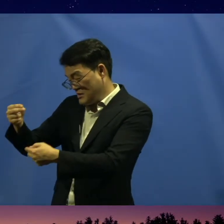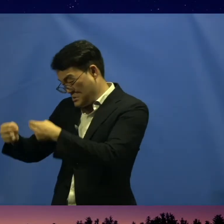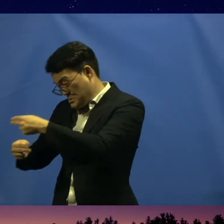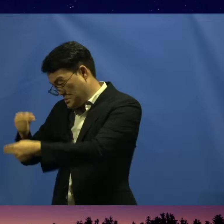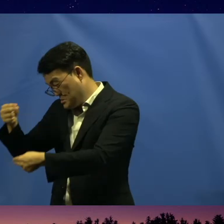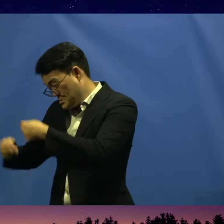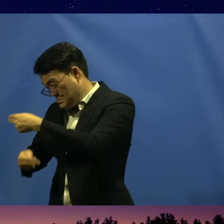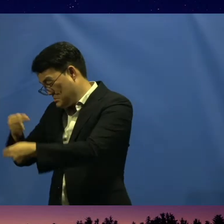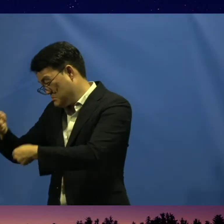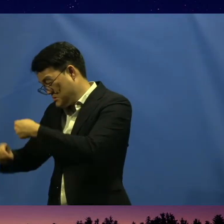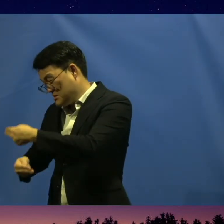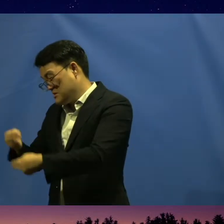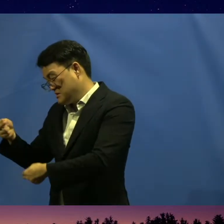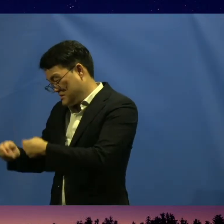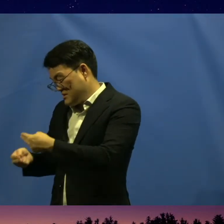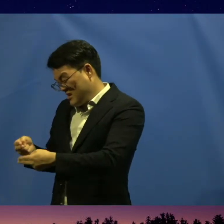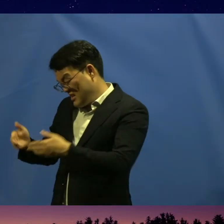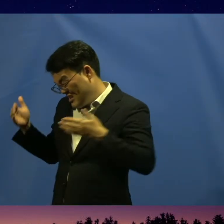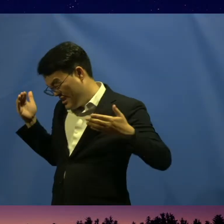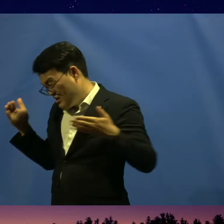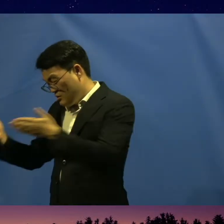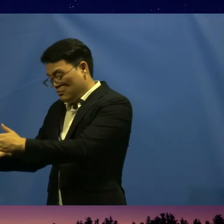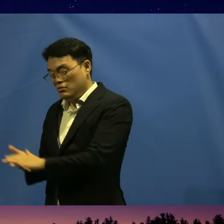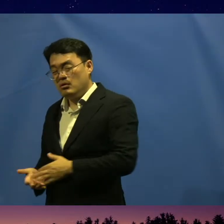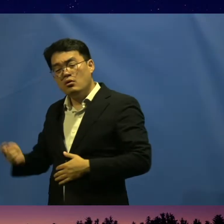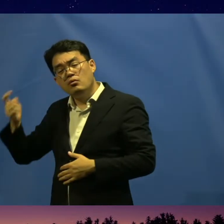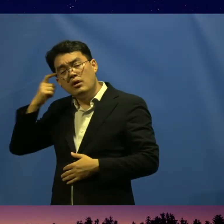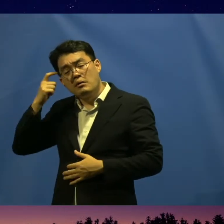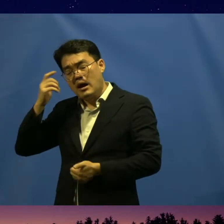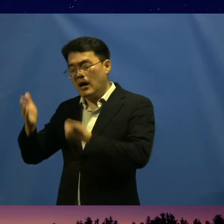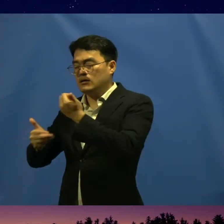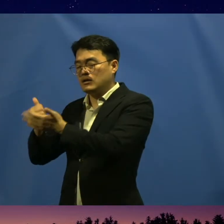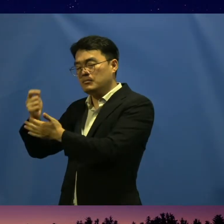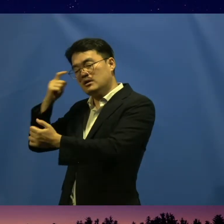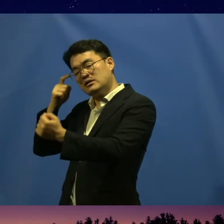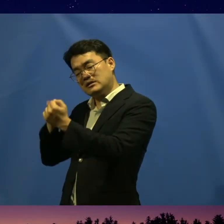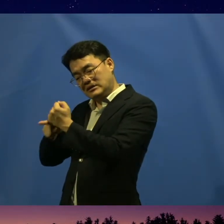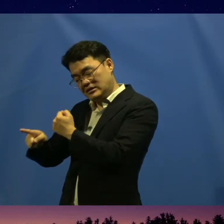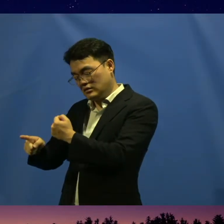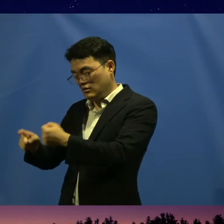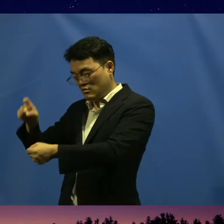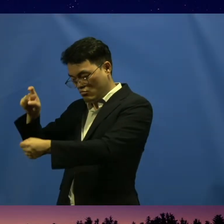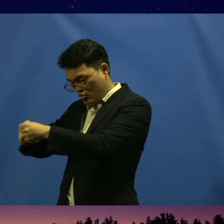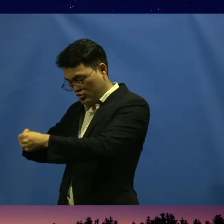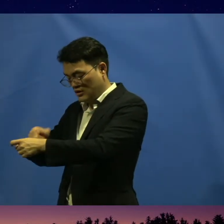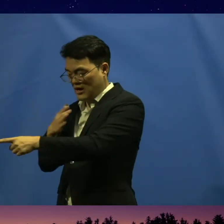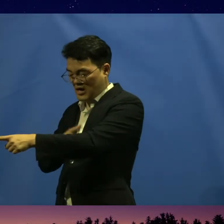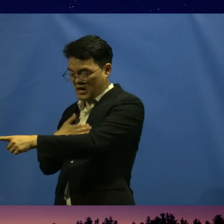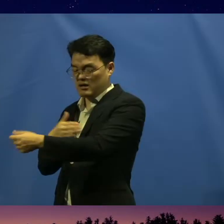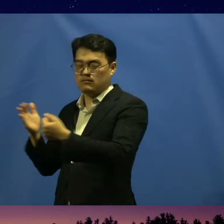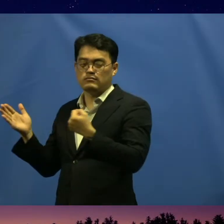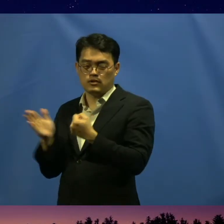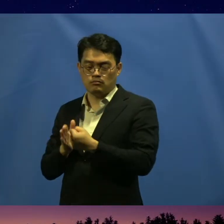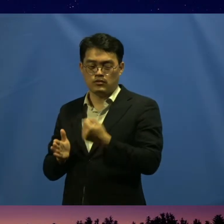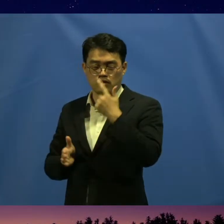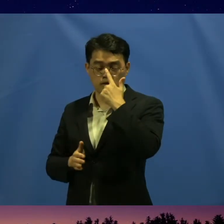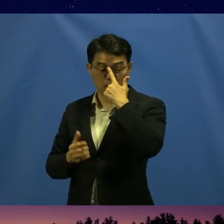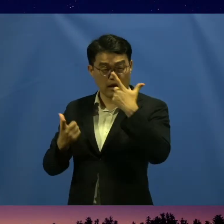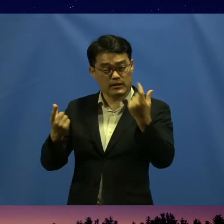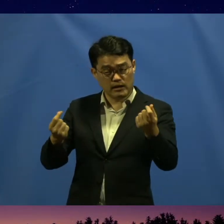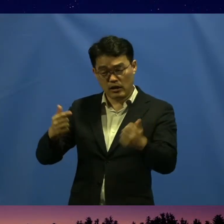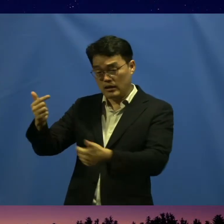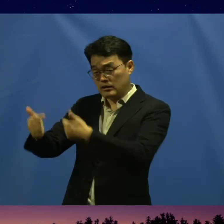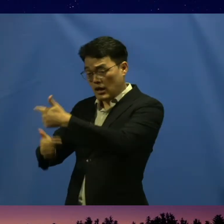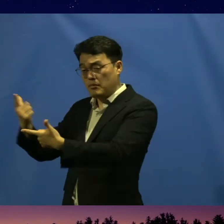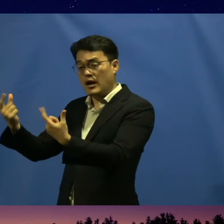그 예루살렘 성벽재건의 모든 걸 걸었어요. 하나님의 뜻을 미션을 이룬 하나님의 사람 느헤미야 같은 사람이 오늘 우리에게